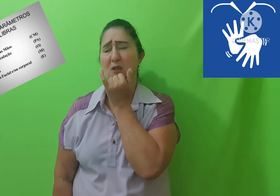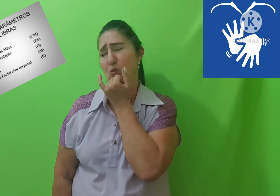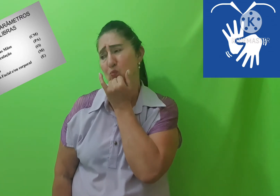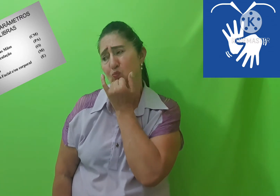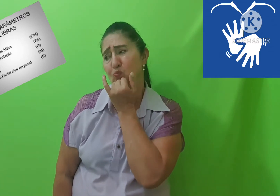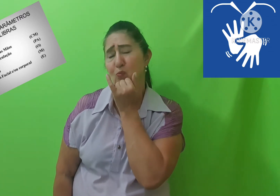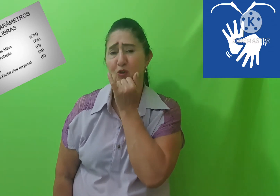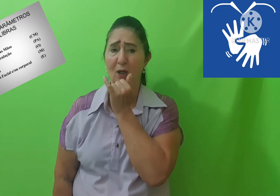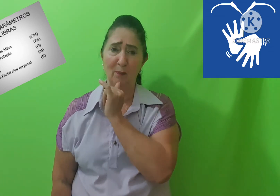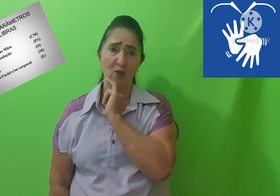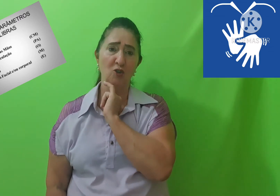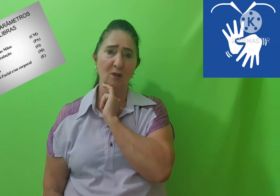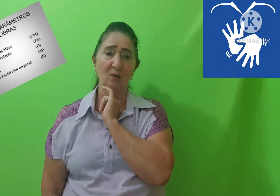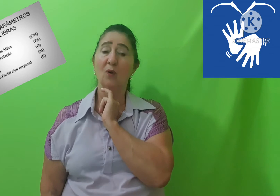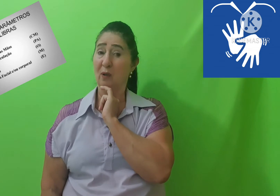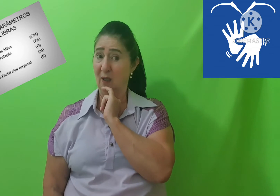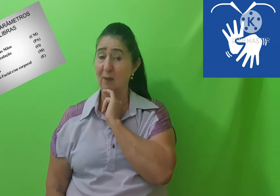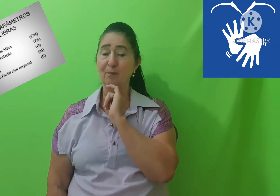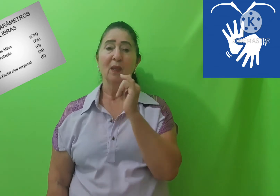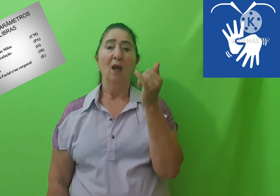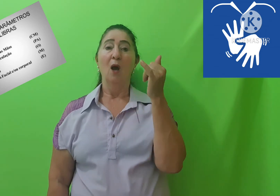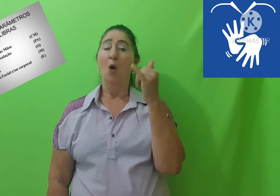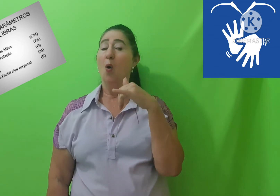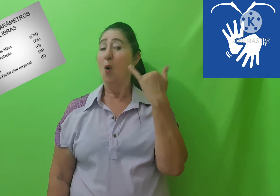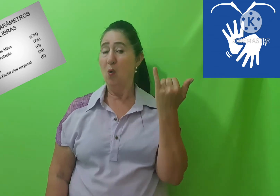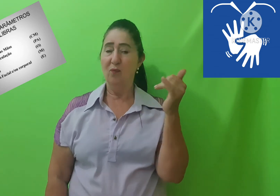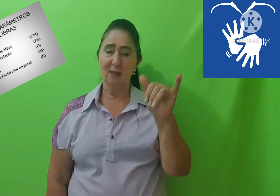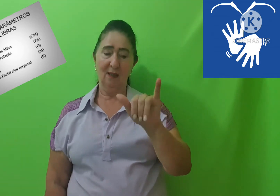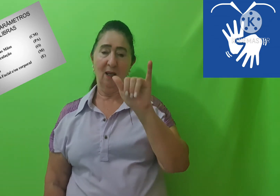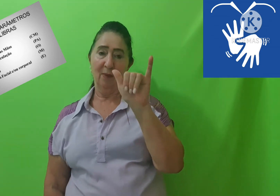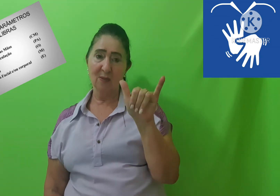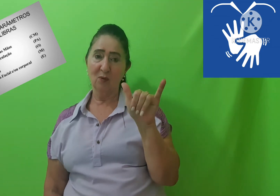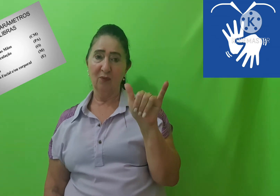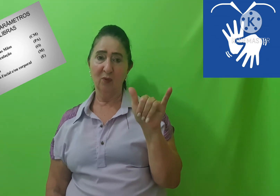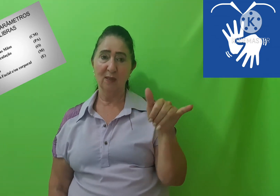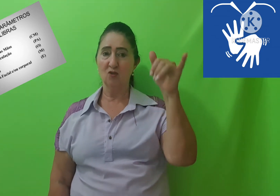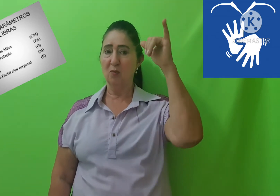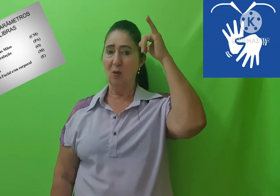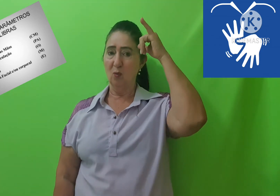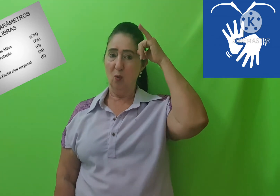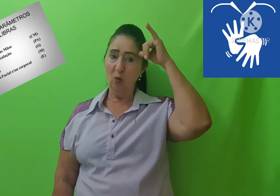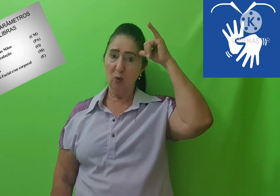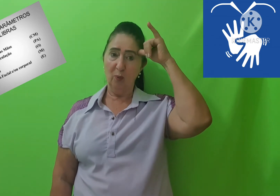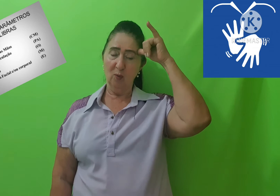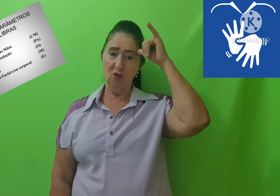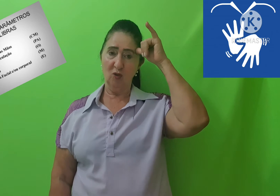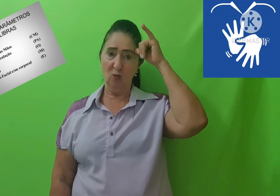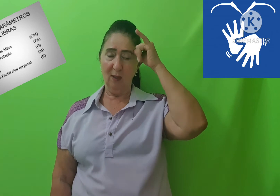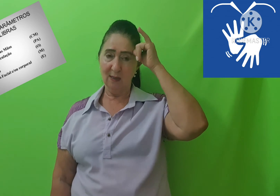beicinho de arrependido, ok? Ou você tem a mesma configuração de mão, outro ponto de articulação